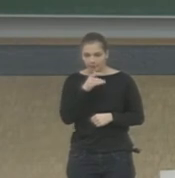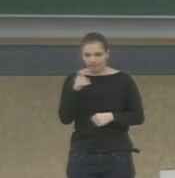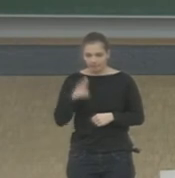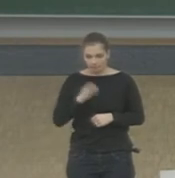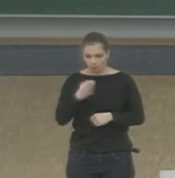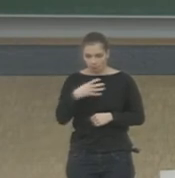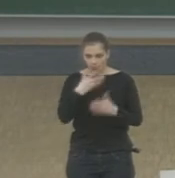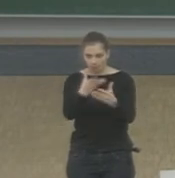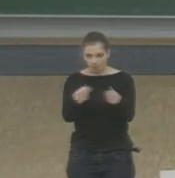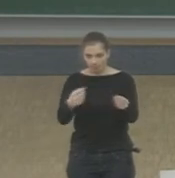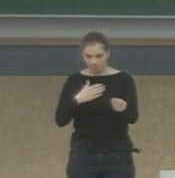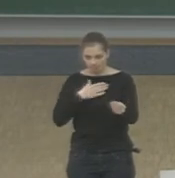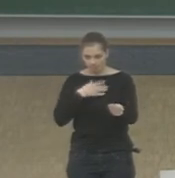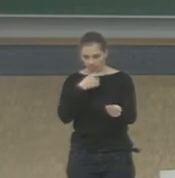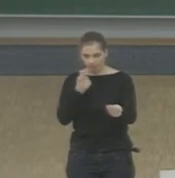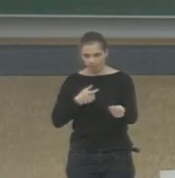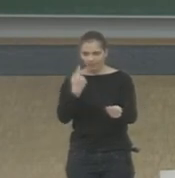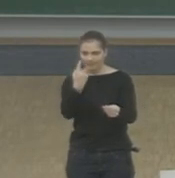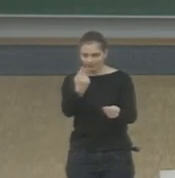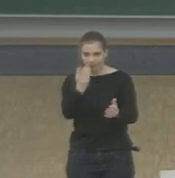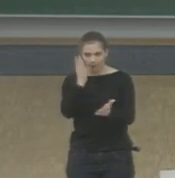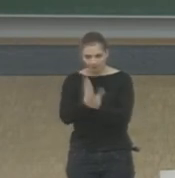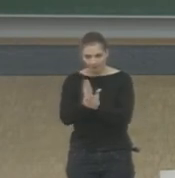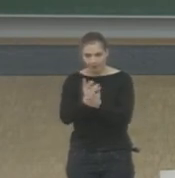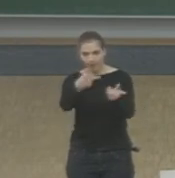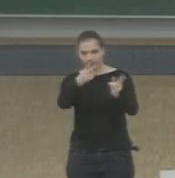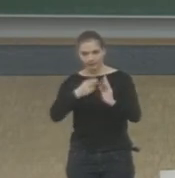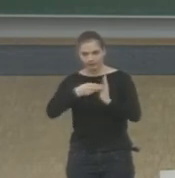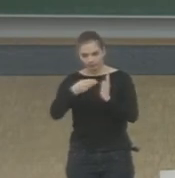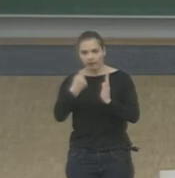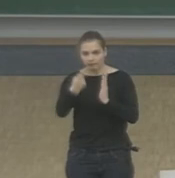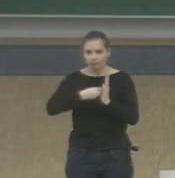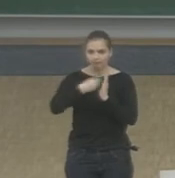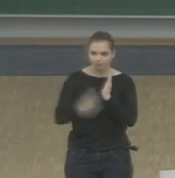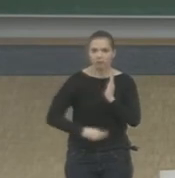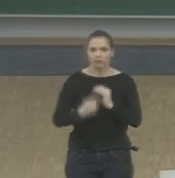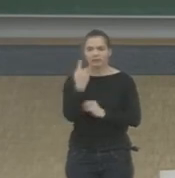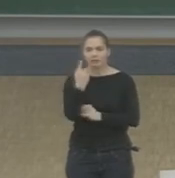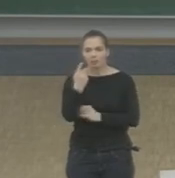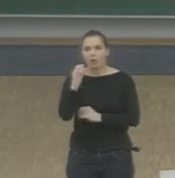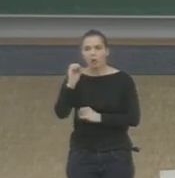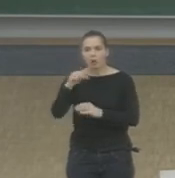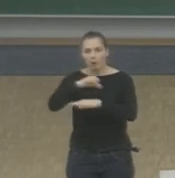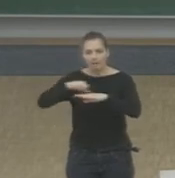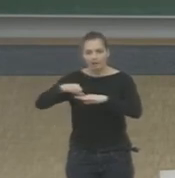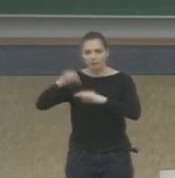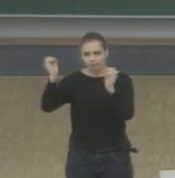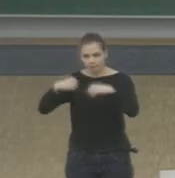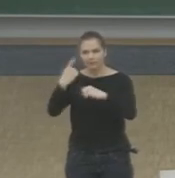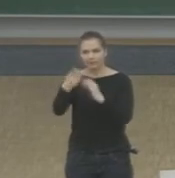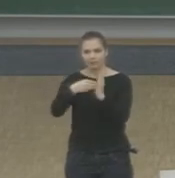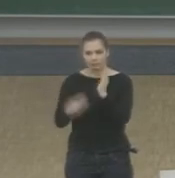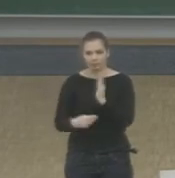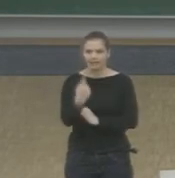die Problemlösung. Sie unterzeichnen letztlich den Kreditvertrag, Sie unterzeichnen die OP-Zustimmung, Sie müssen die